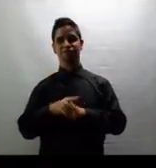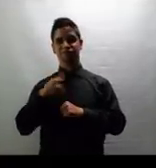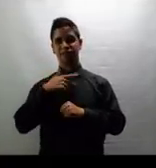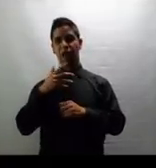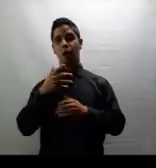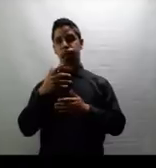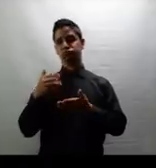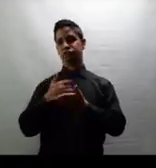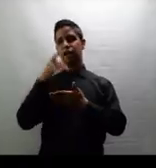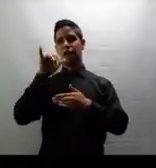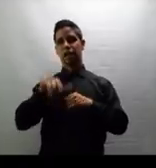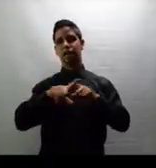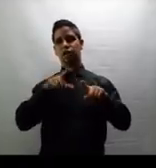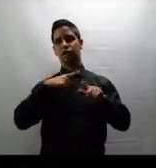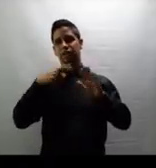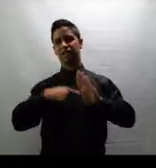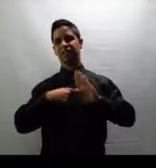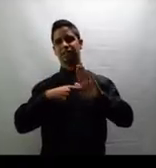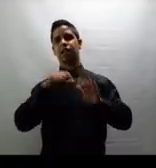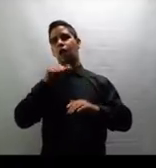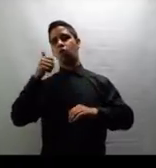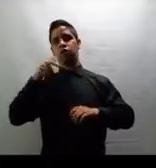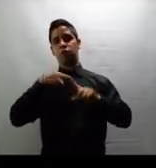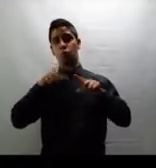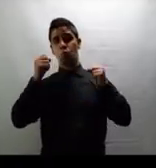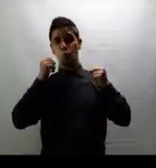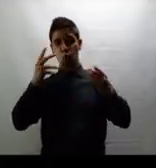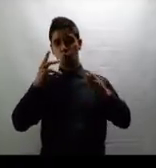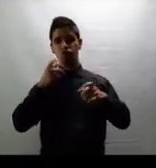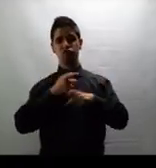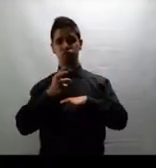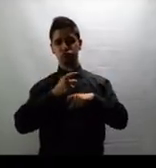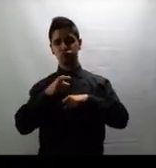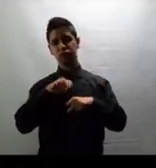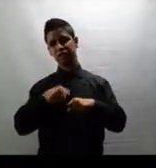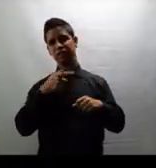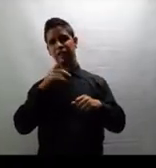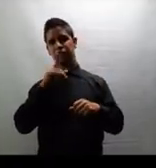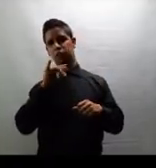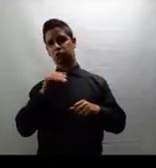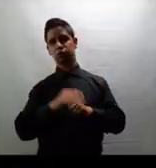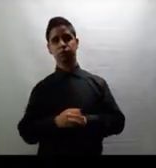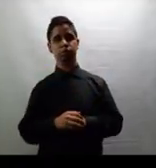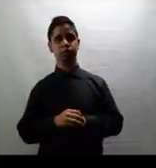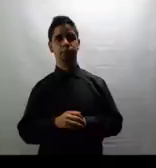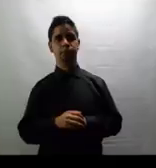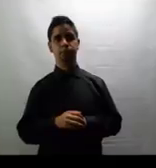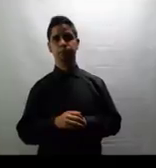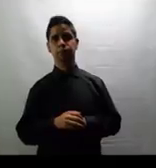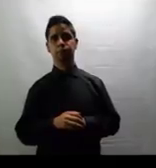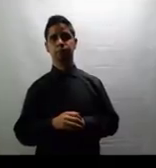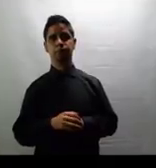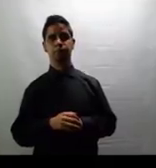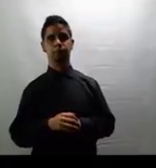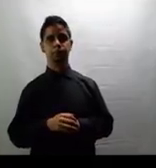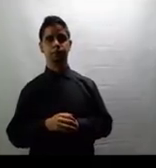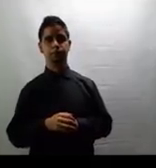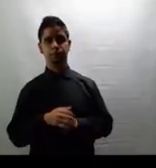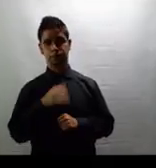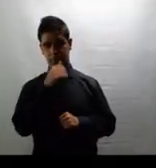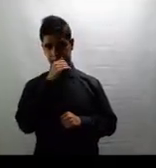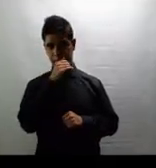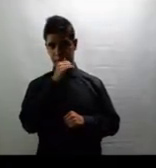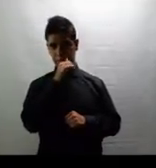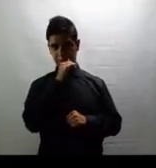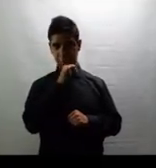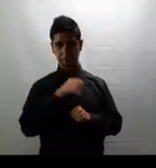si esto es un disco de mucha crítica este y lo que tenía que ver era con él el tema que sirvió aquí